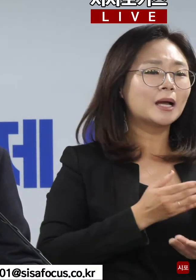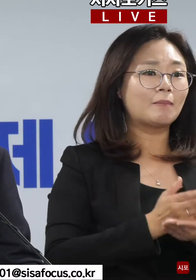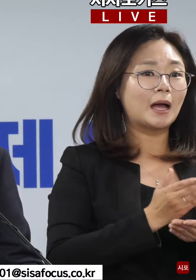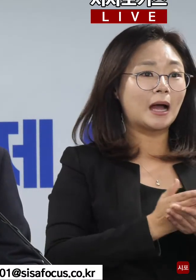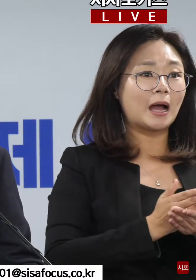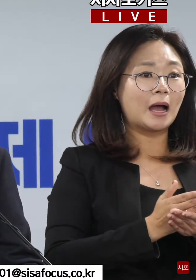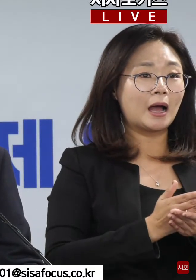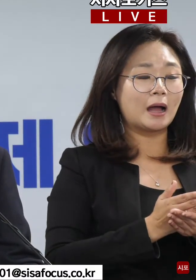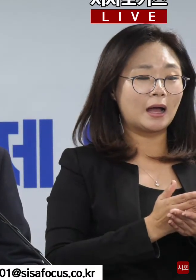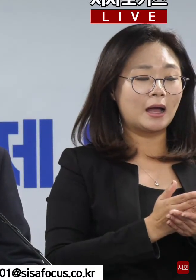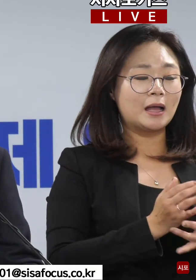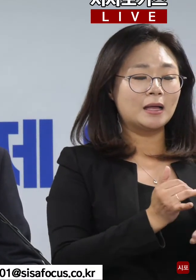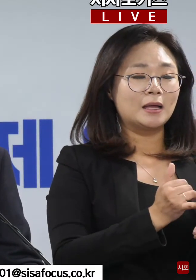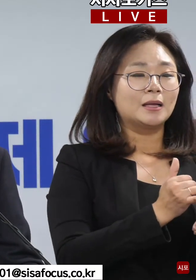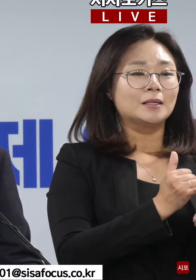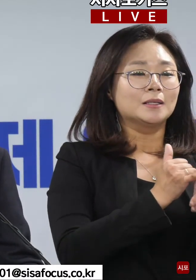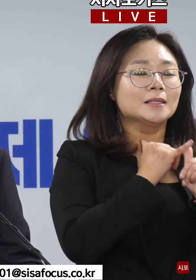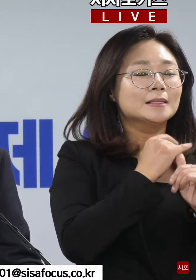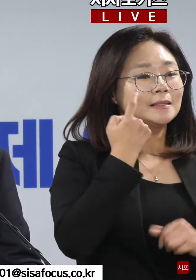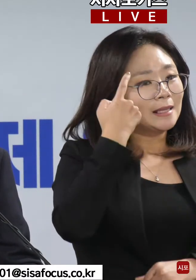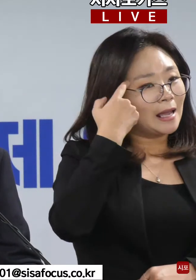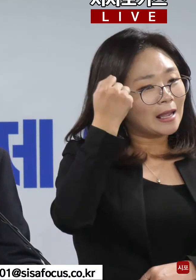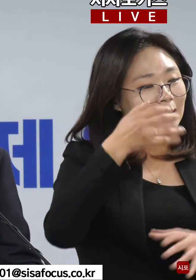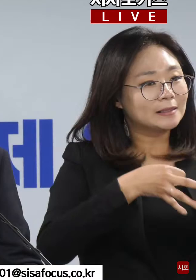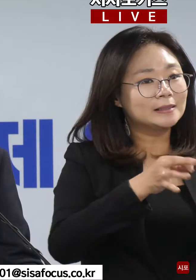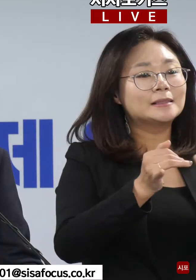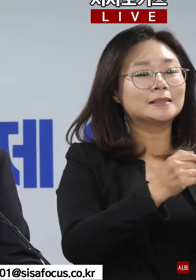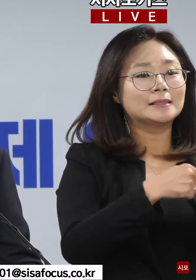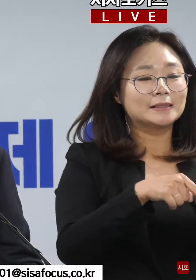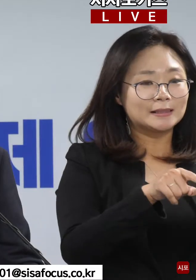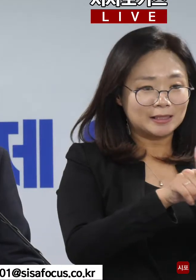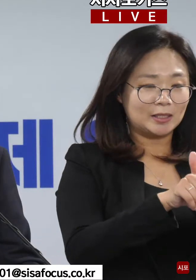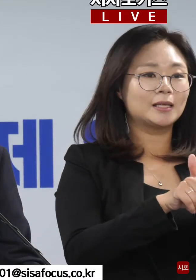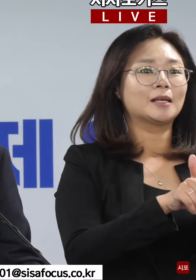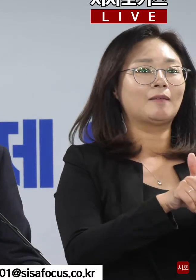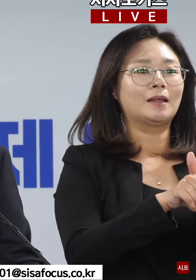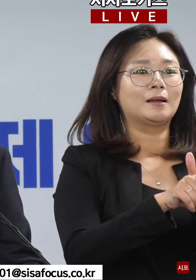정말 극단적 선택까지 생각하는 자영업자 중소상공인들